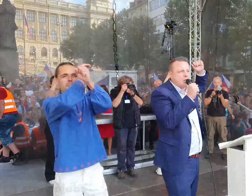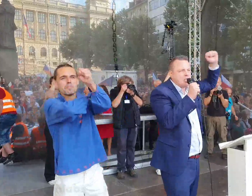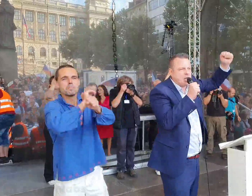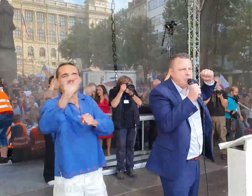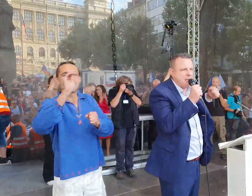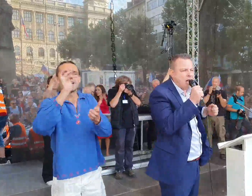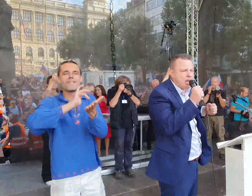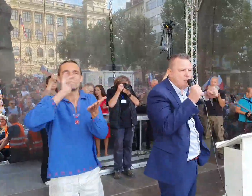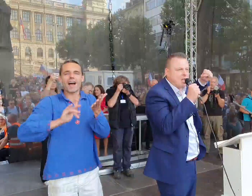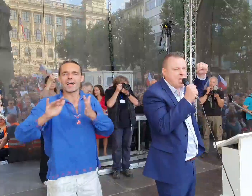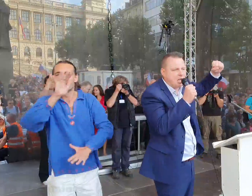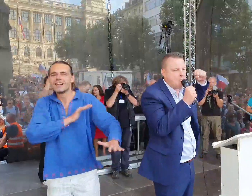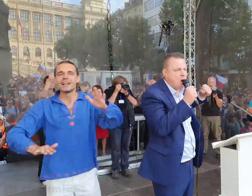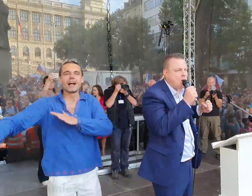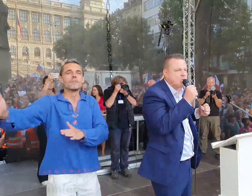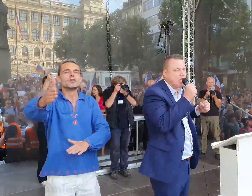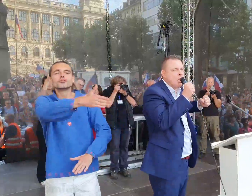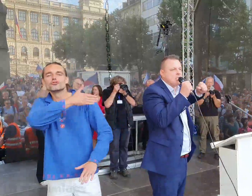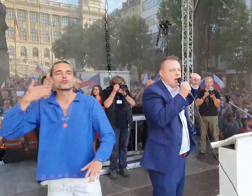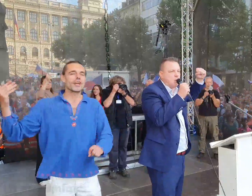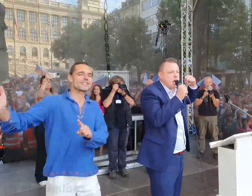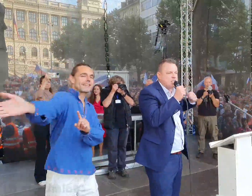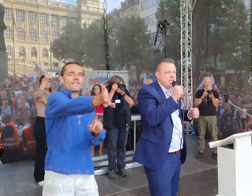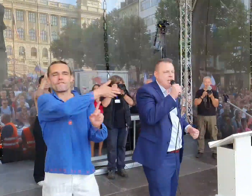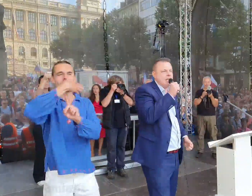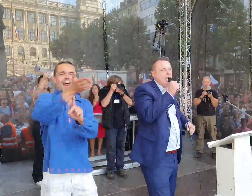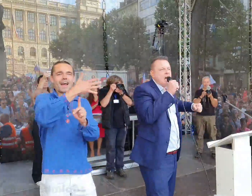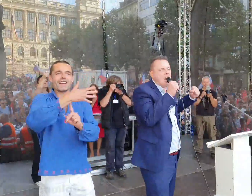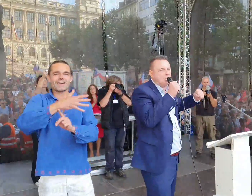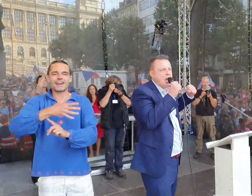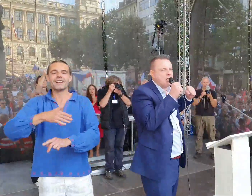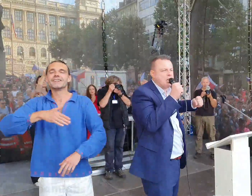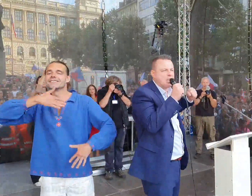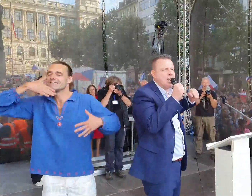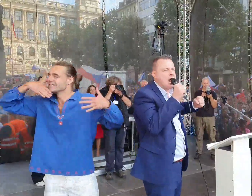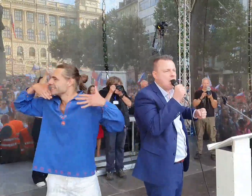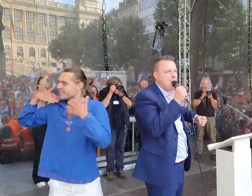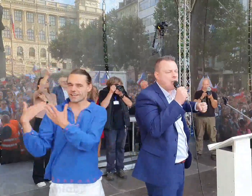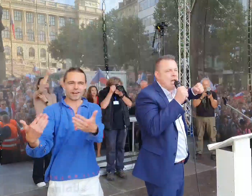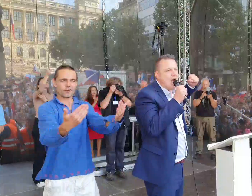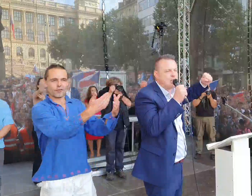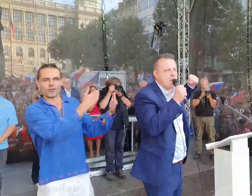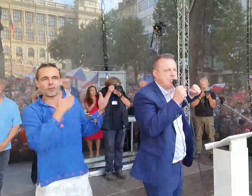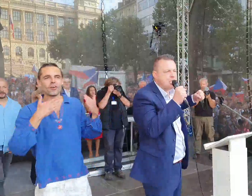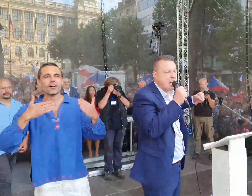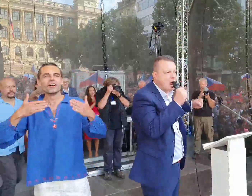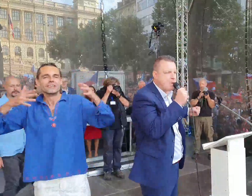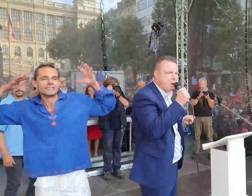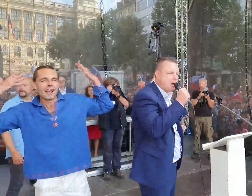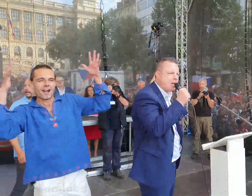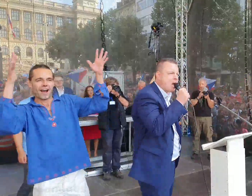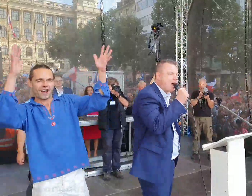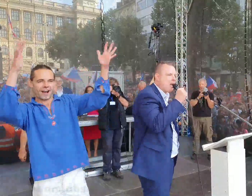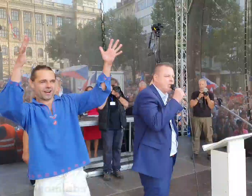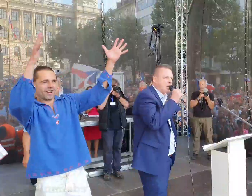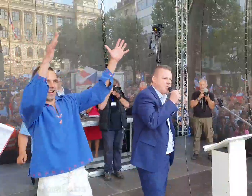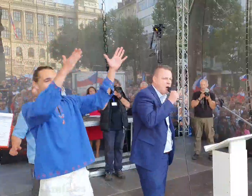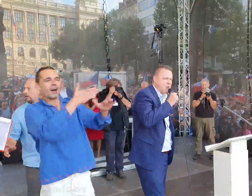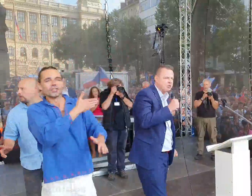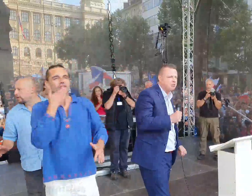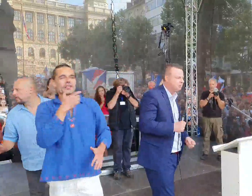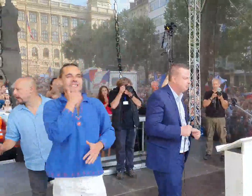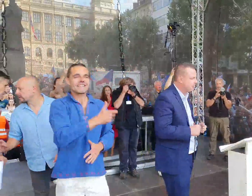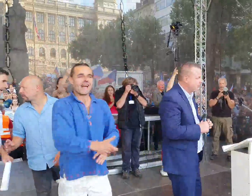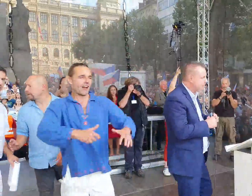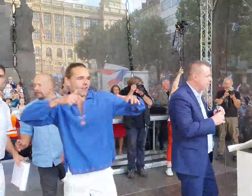tentokrát s českými lajkami. Díky moc, jste úžasný. Ať je český národ, ať je Česká republika. Díky